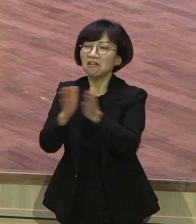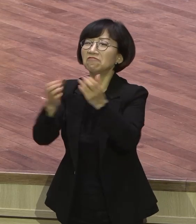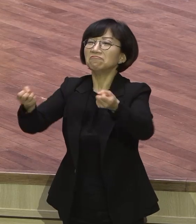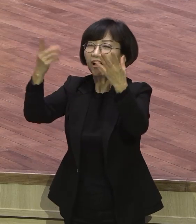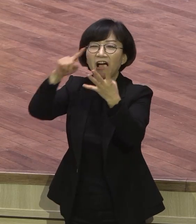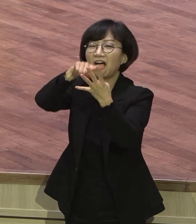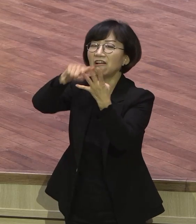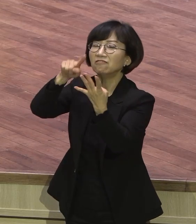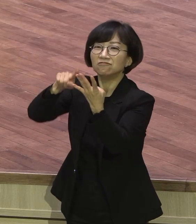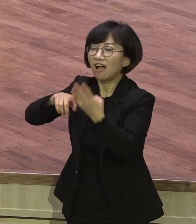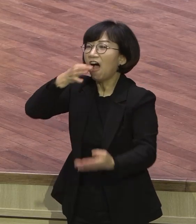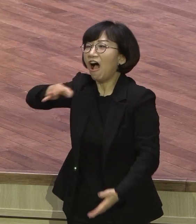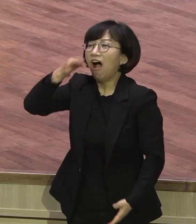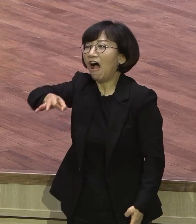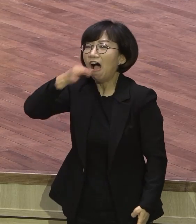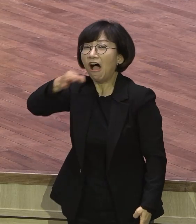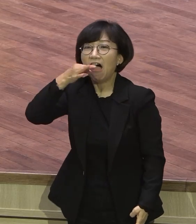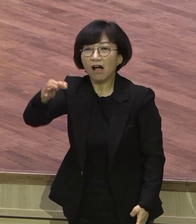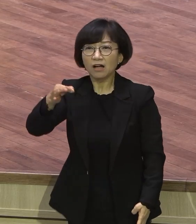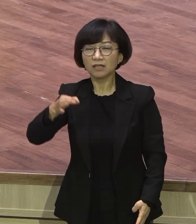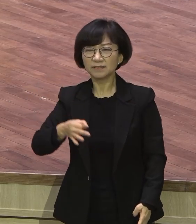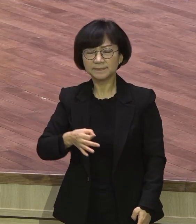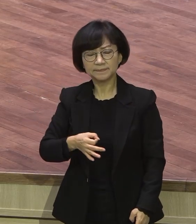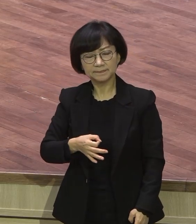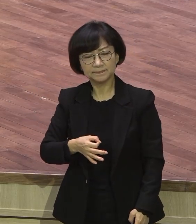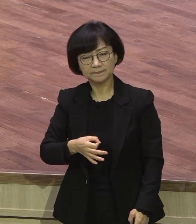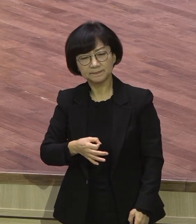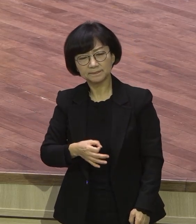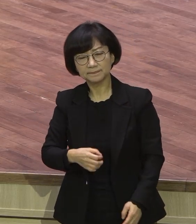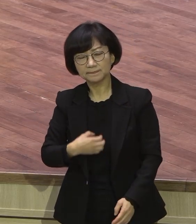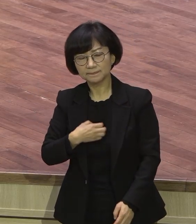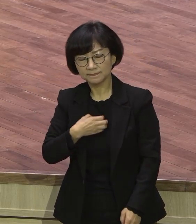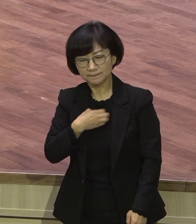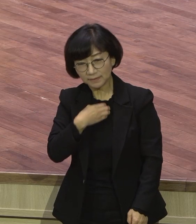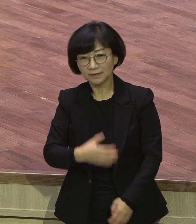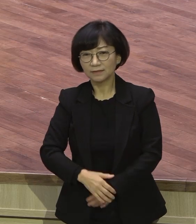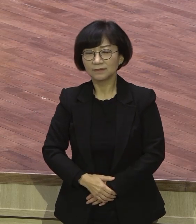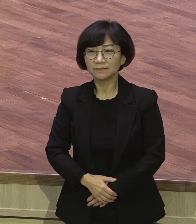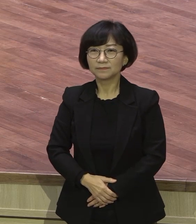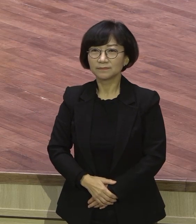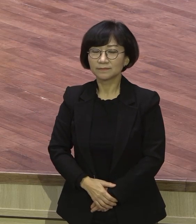생각적으로 그냥 막 자기 마음대로 우리 이런 용어 안 쓰잖아요.